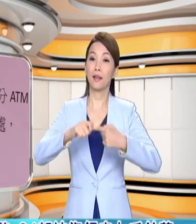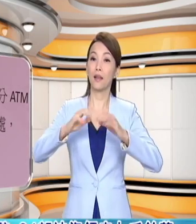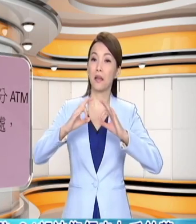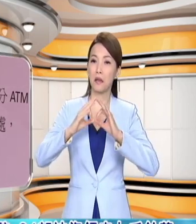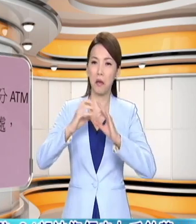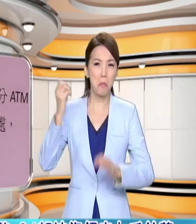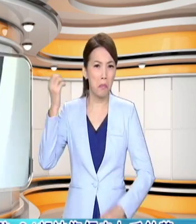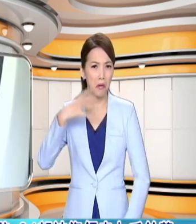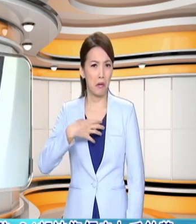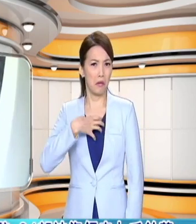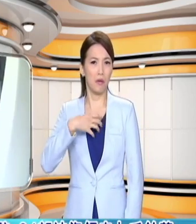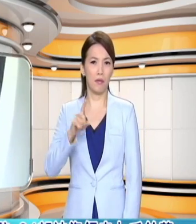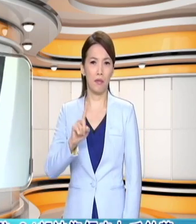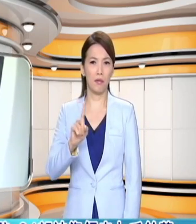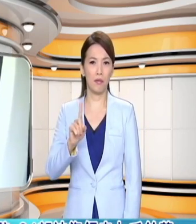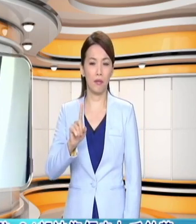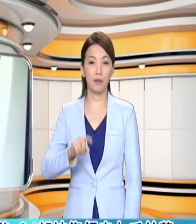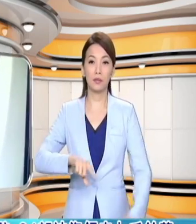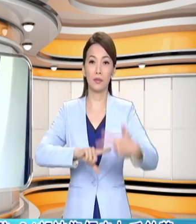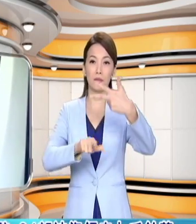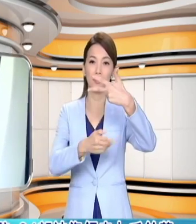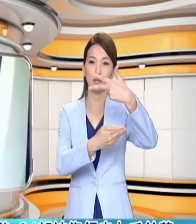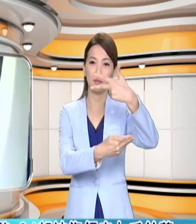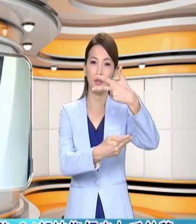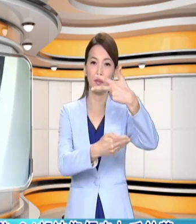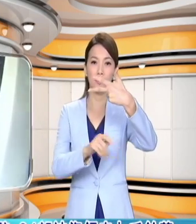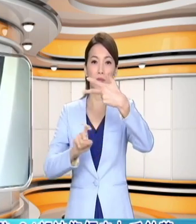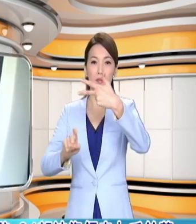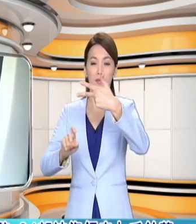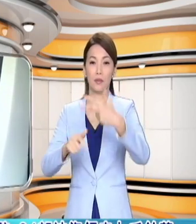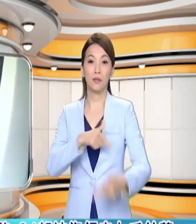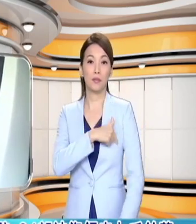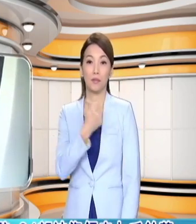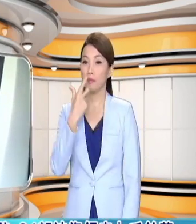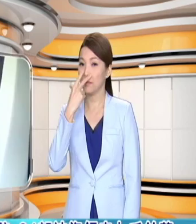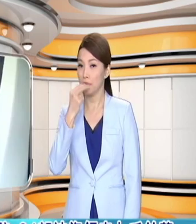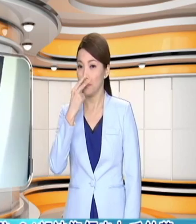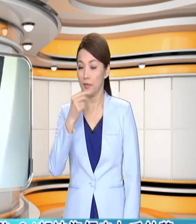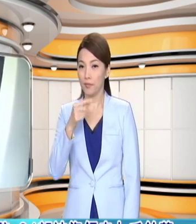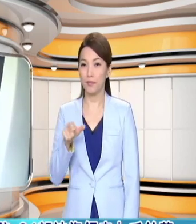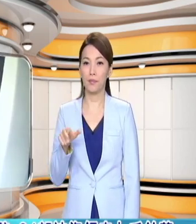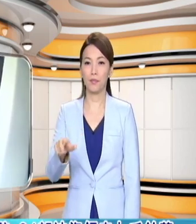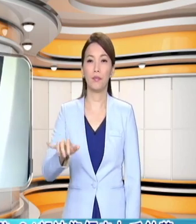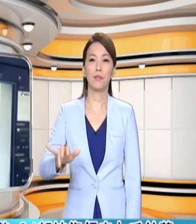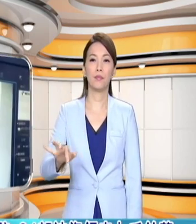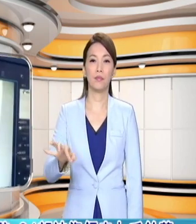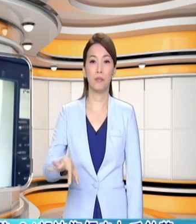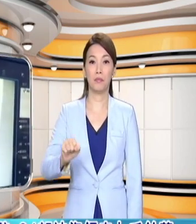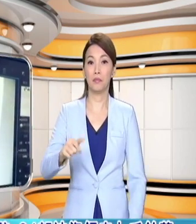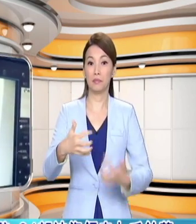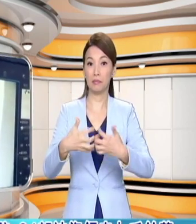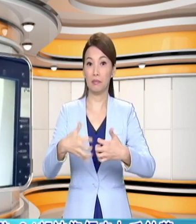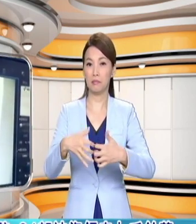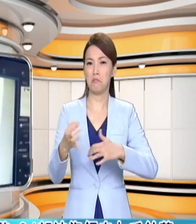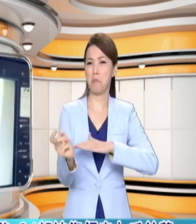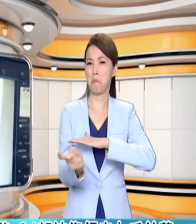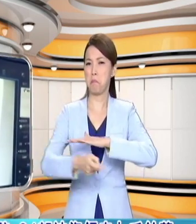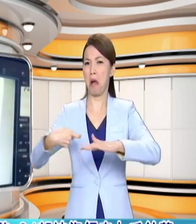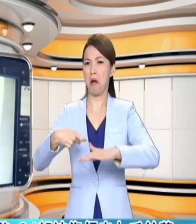第一银行金船在七月九号跟十号周六周日这两天 ，ATM 提款机遭